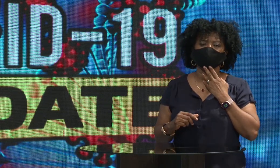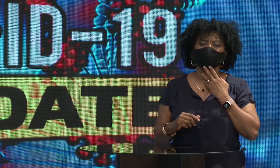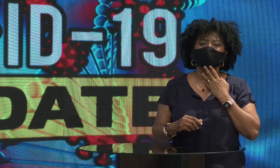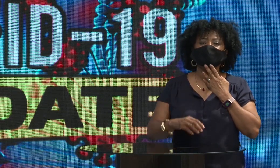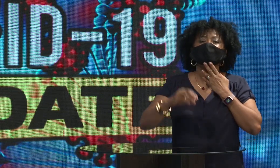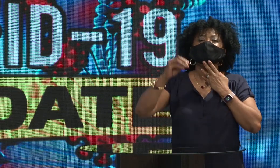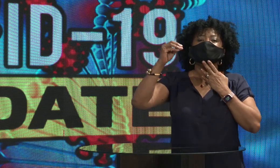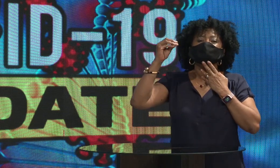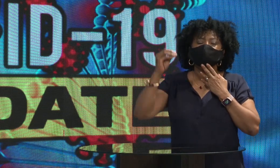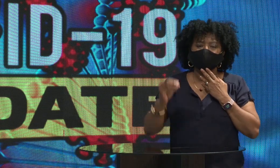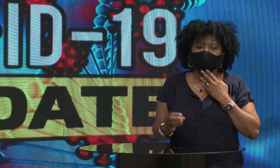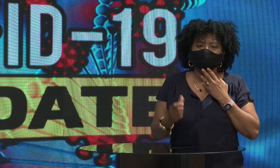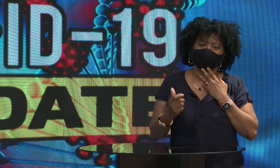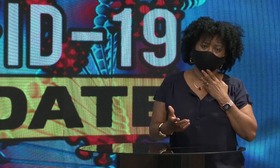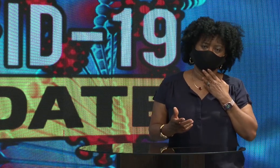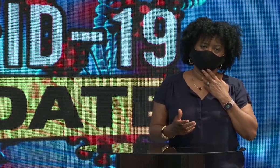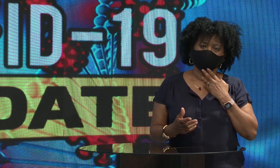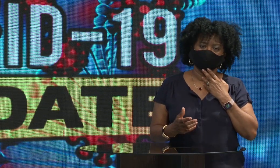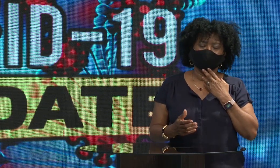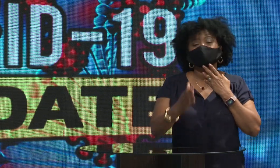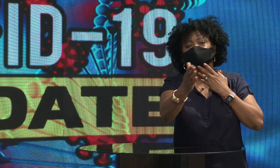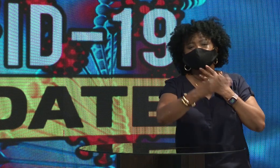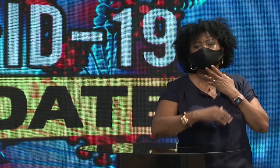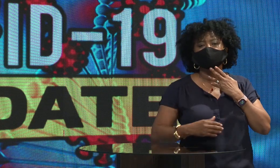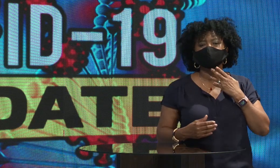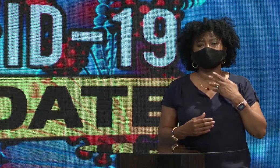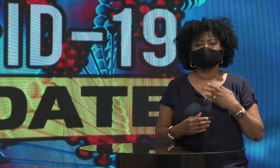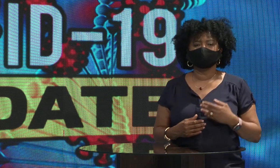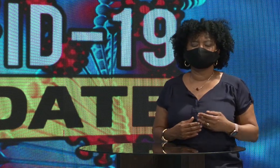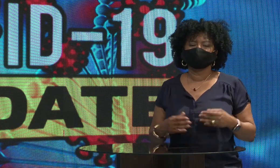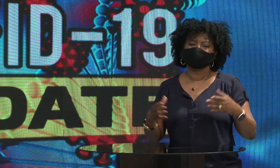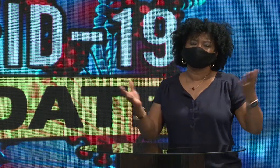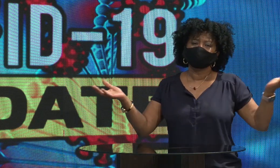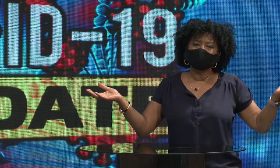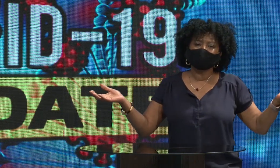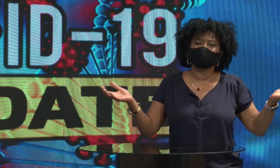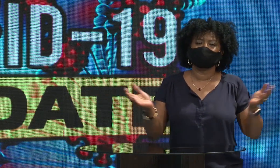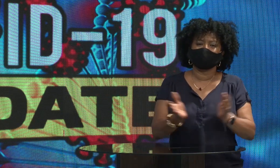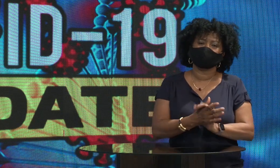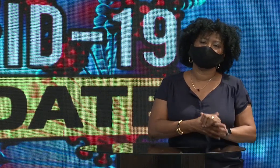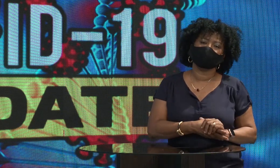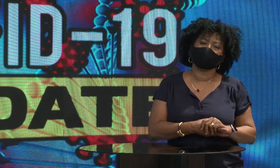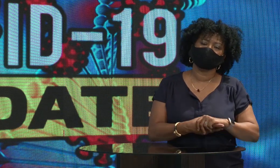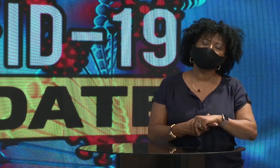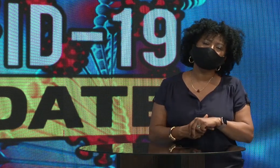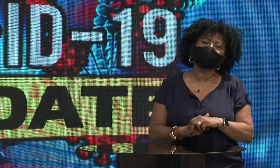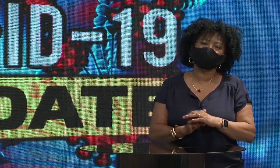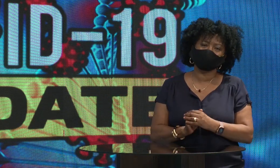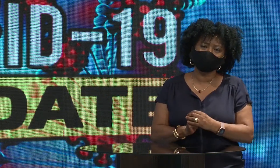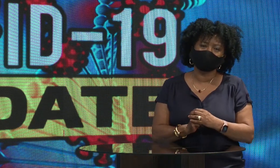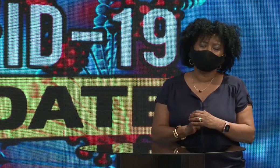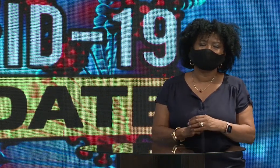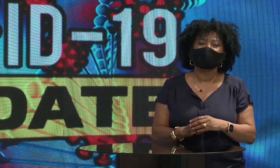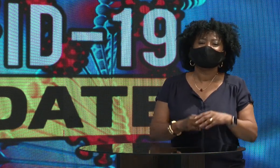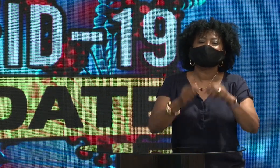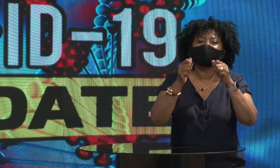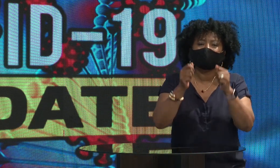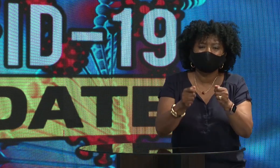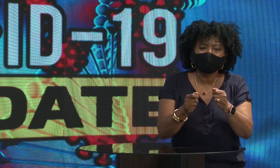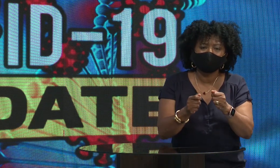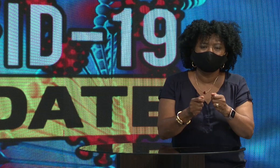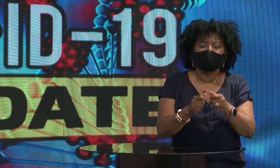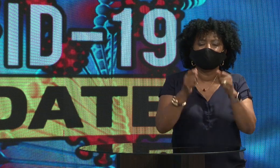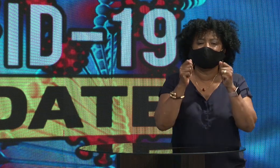weer naar huis. Blijf thuis. En als je toch thuis bent, maak een donatie over. Su voor su.